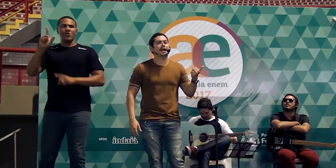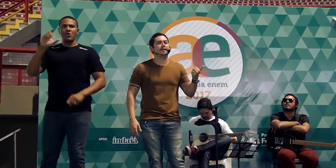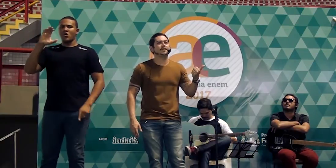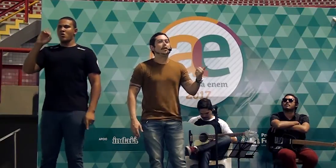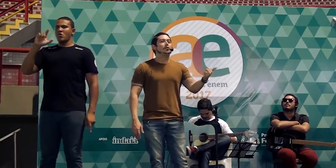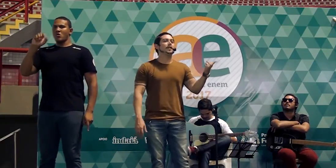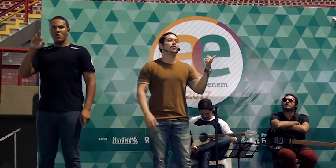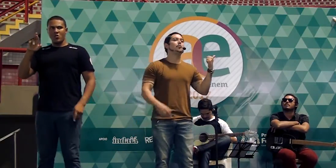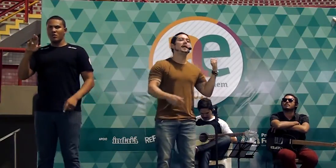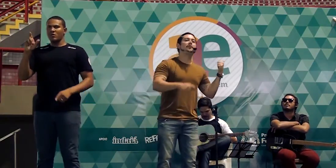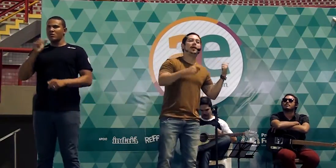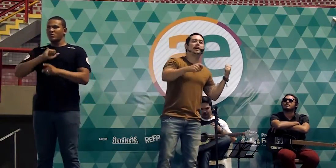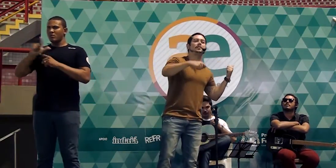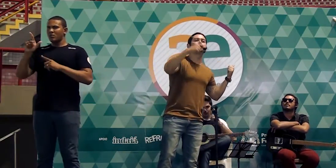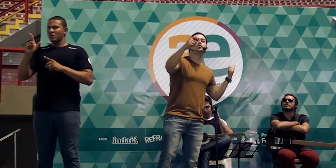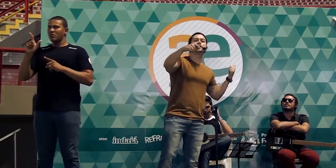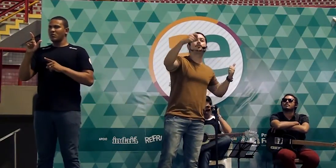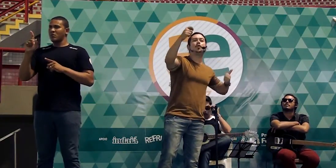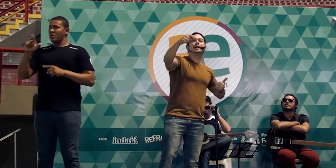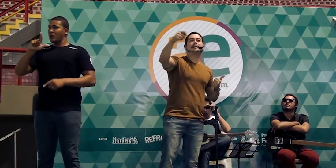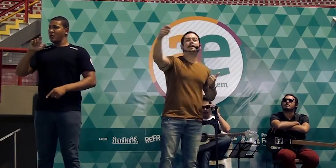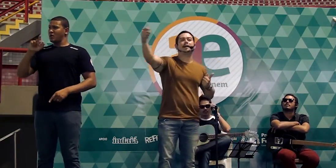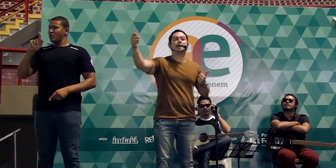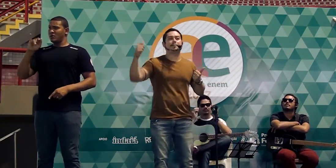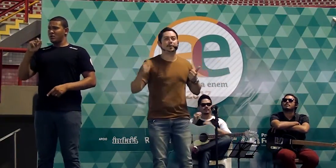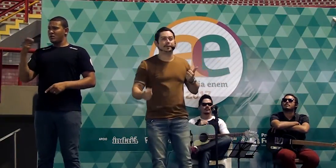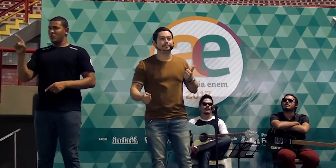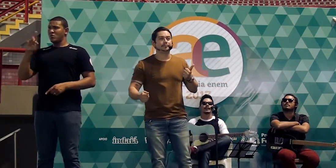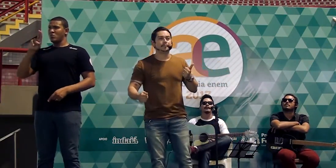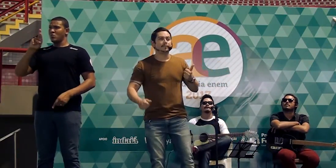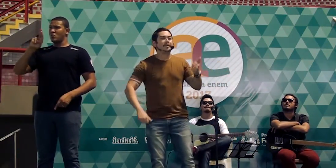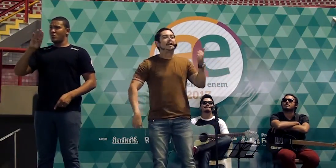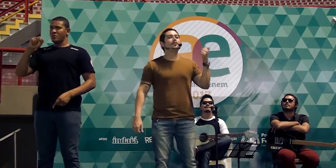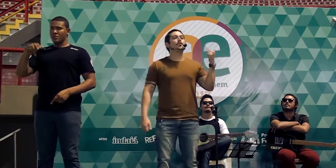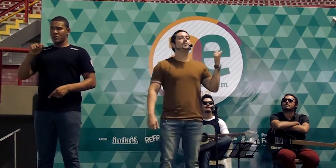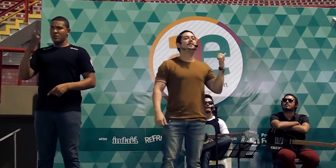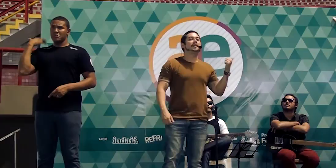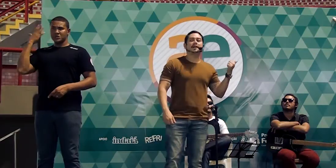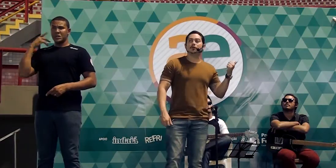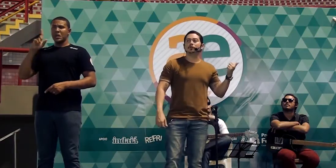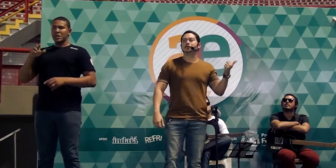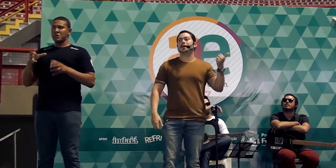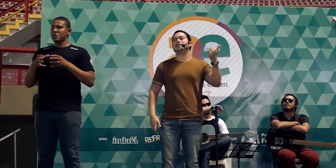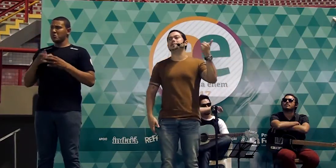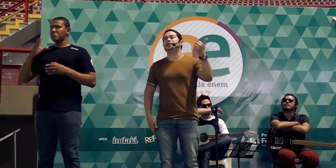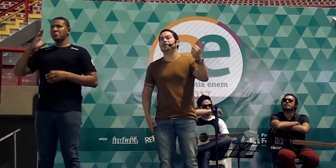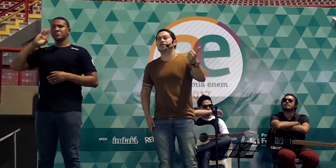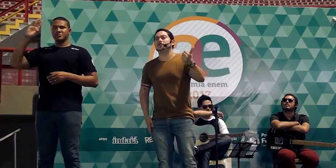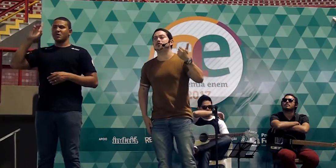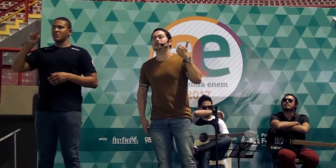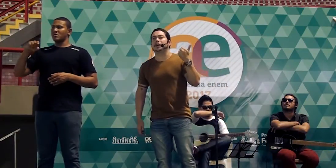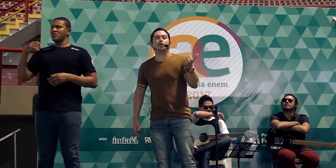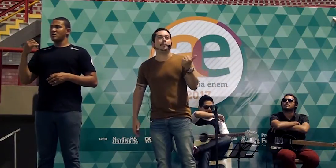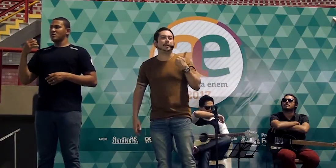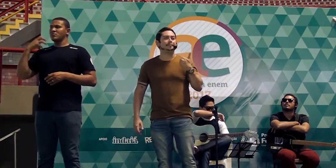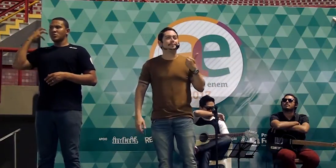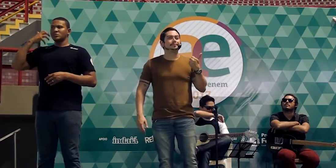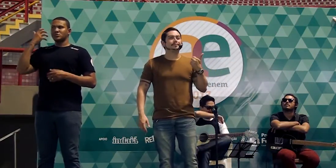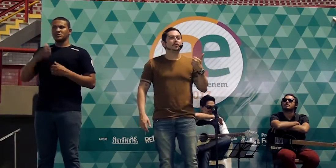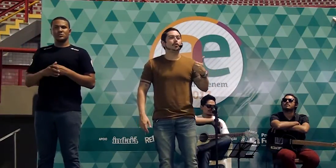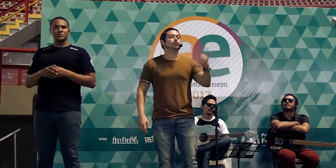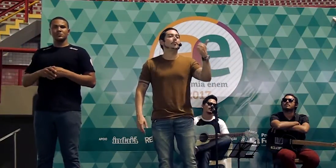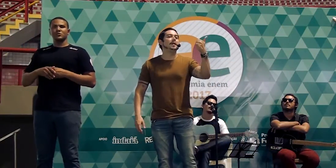caras pintadas, o Legião Urbana foi a grande música entoada naquela época. Em 2013, quando teve as manifestações contra a